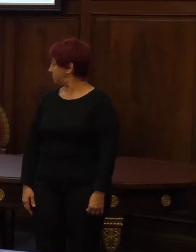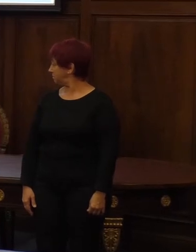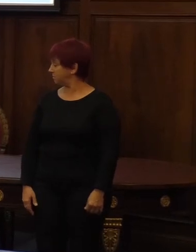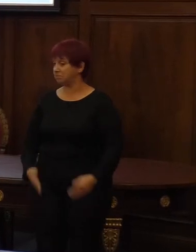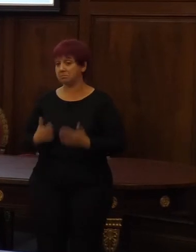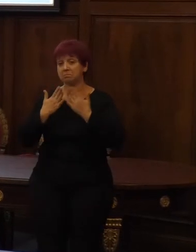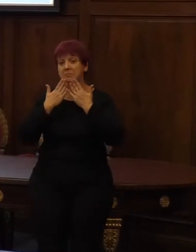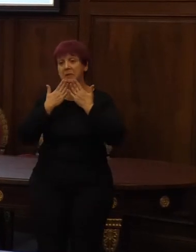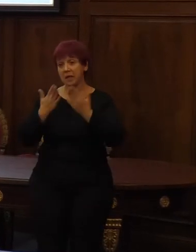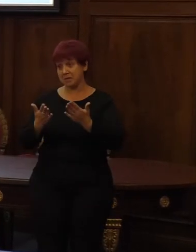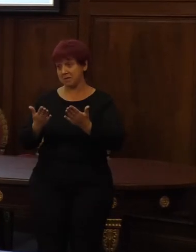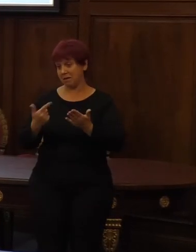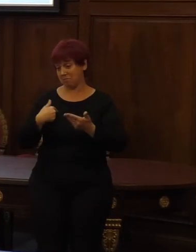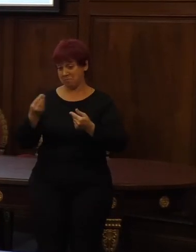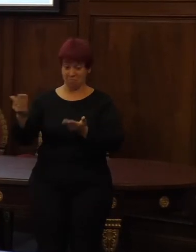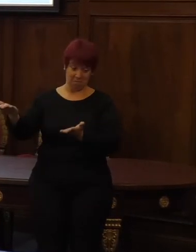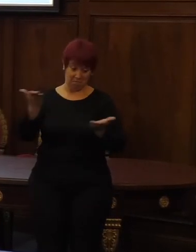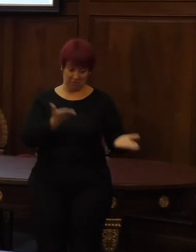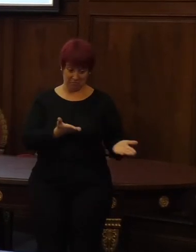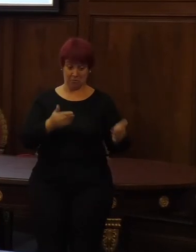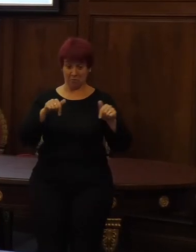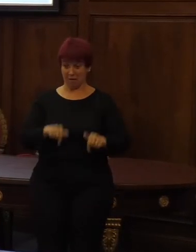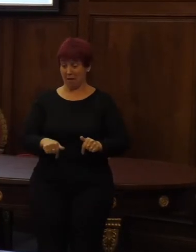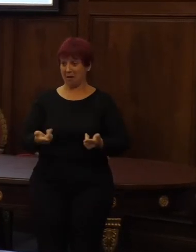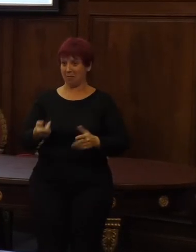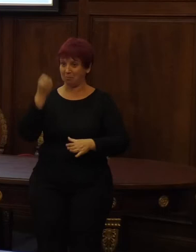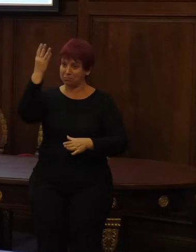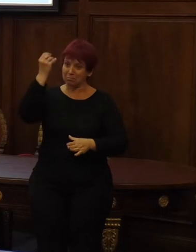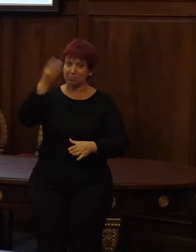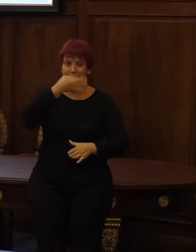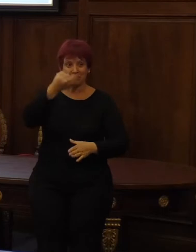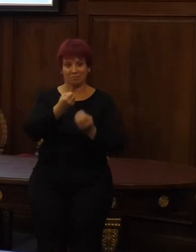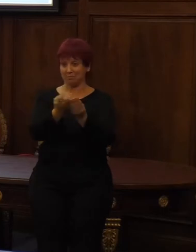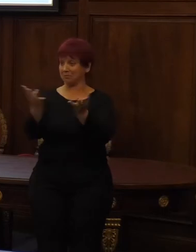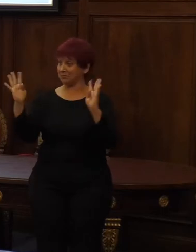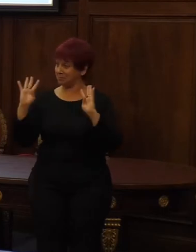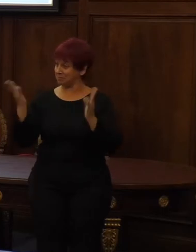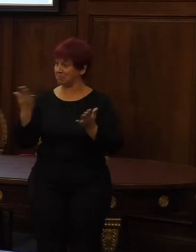muchas gracias por la invitación a esta conferencia.